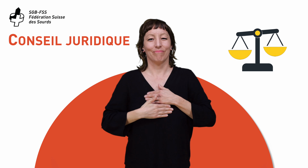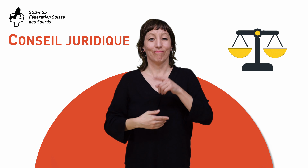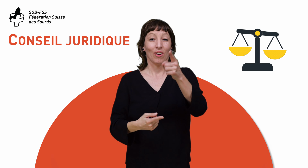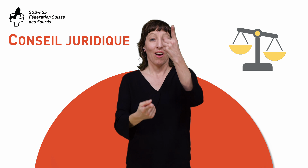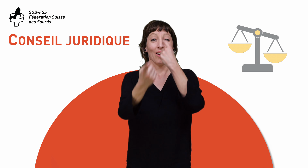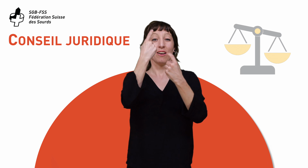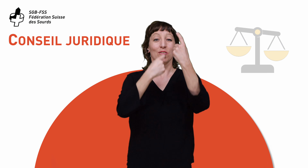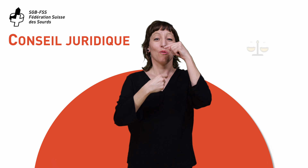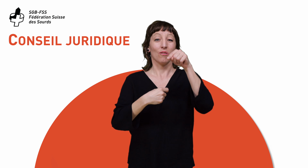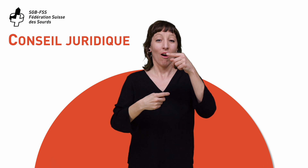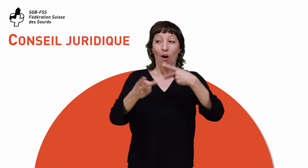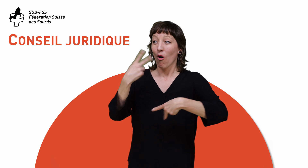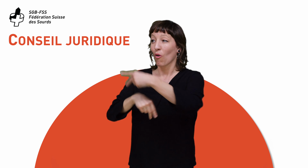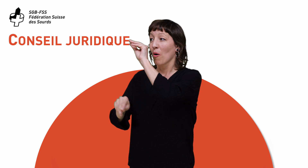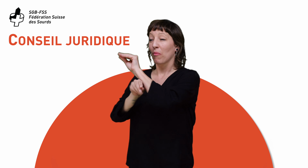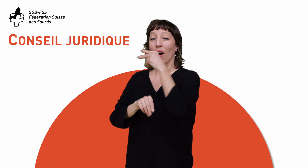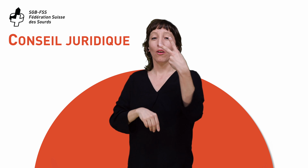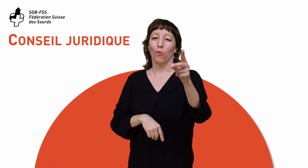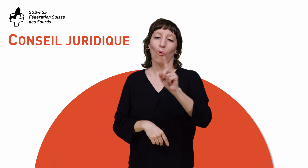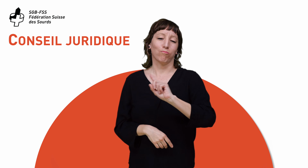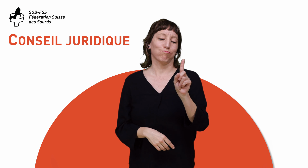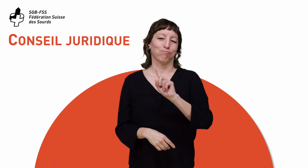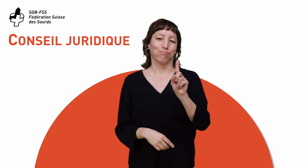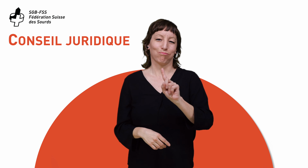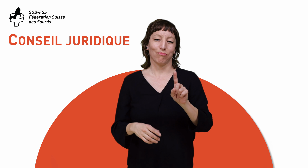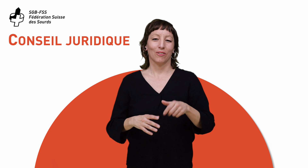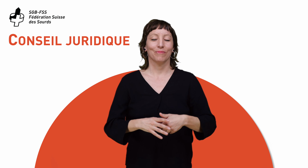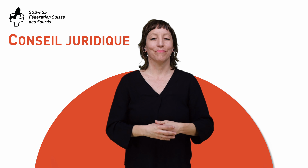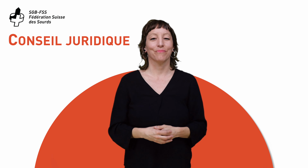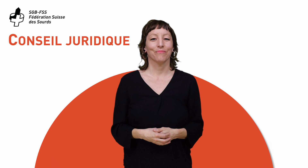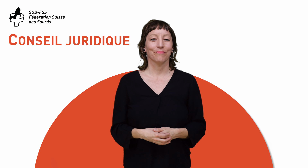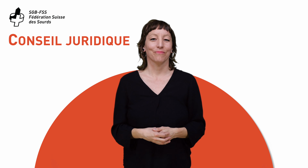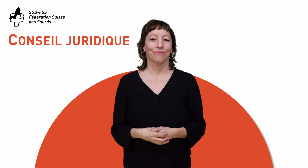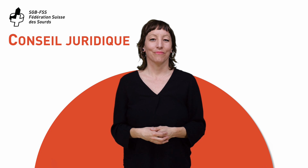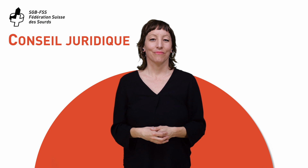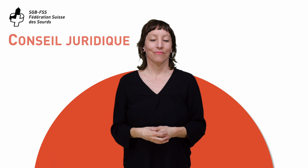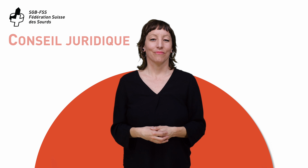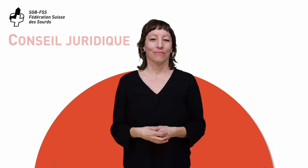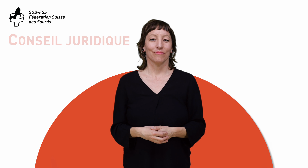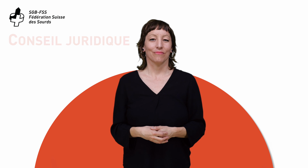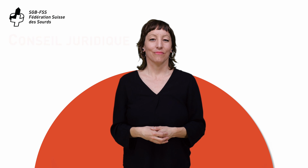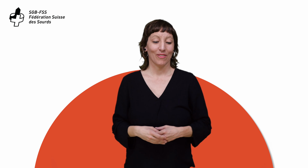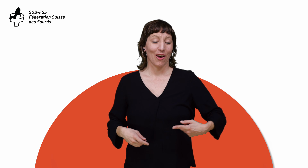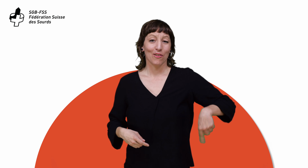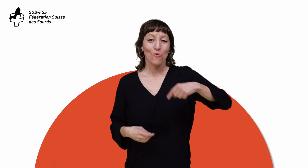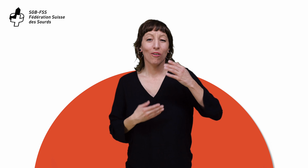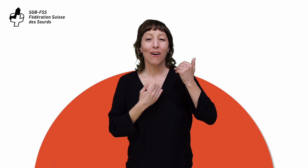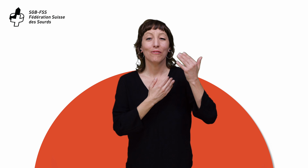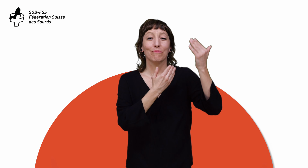sûr aussi dans les affaires privées. Ta demande ne sera pas transmise à ton employeur. Nous espérons que